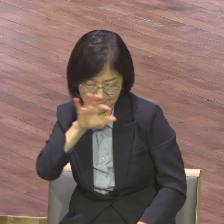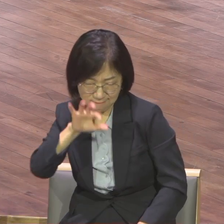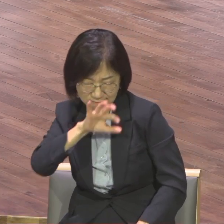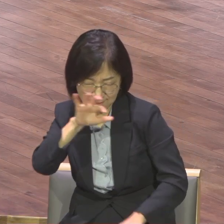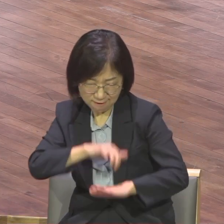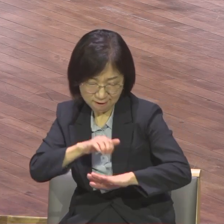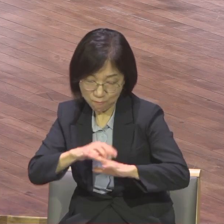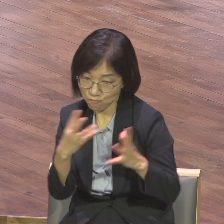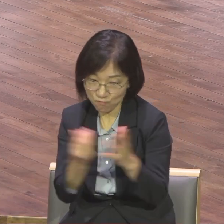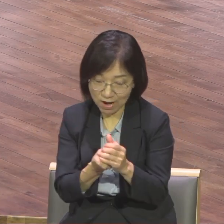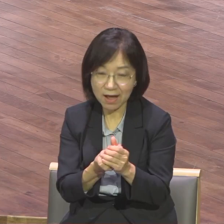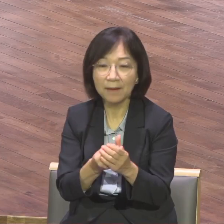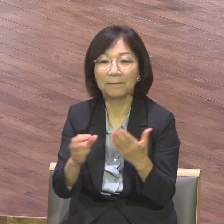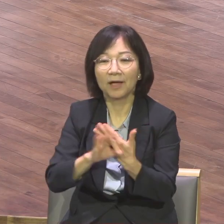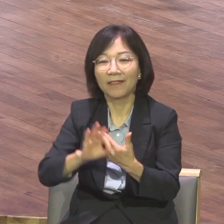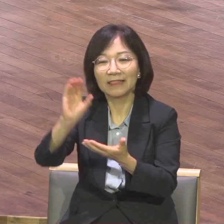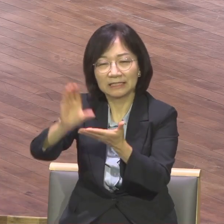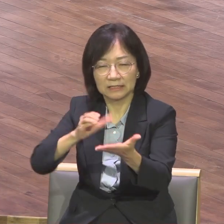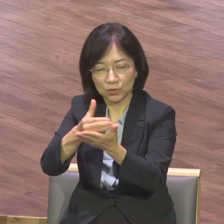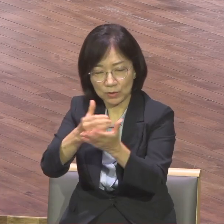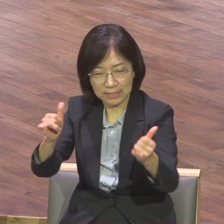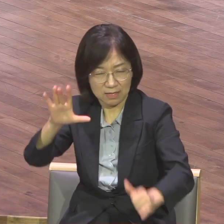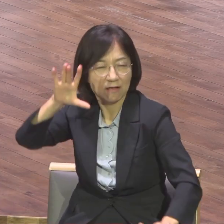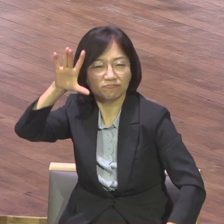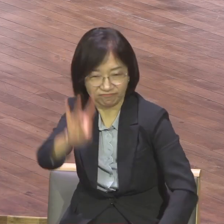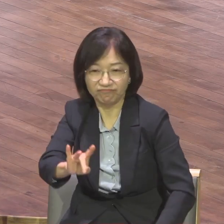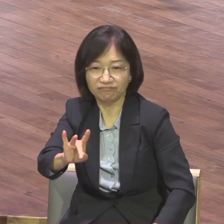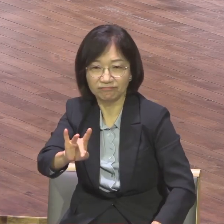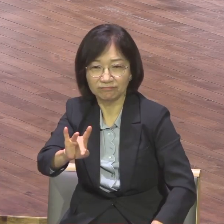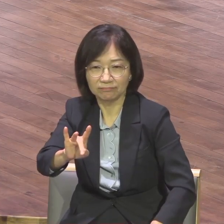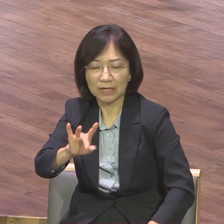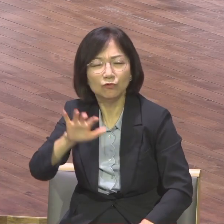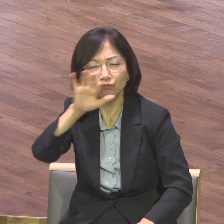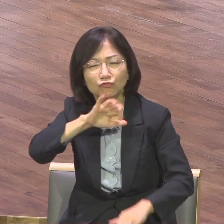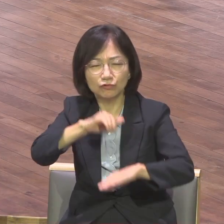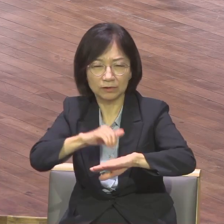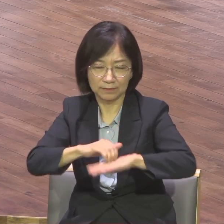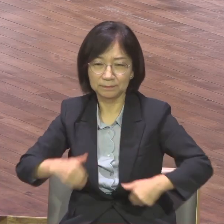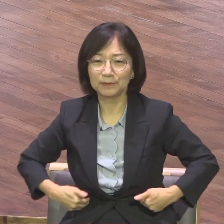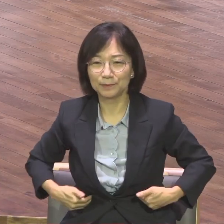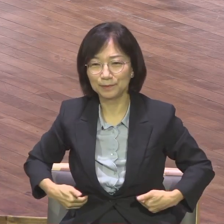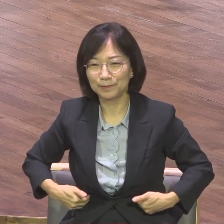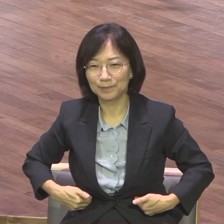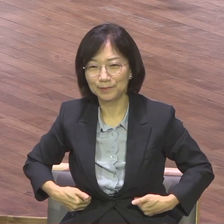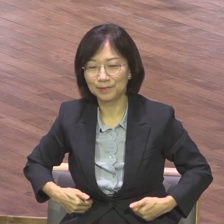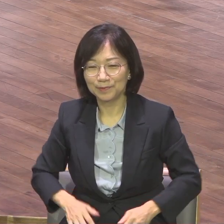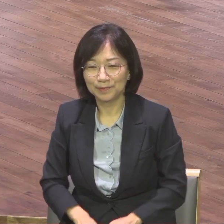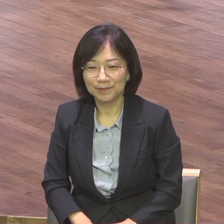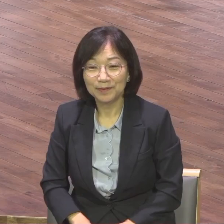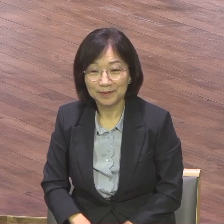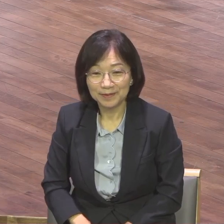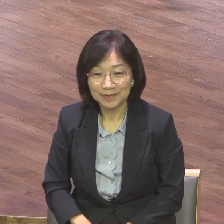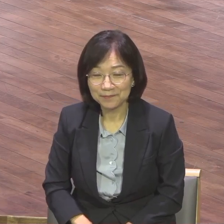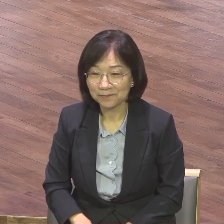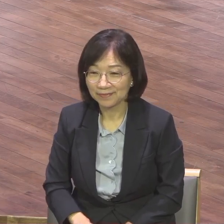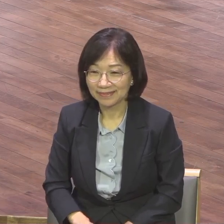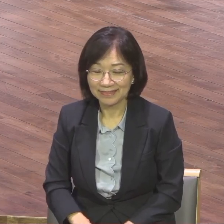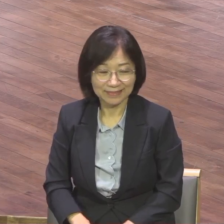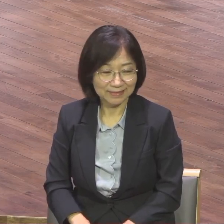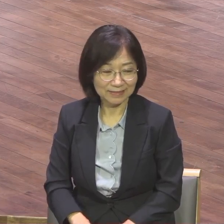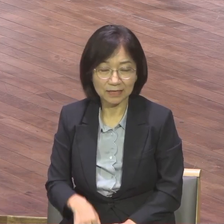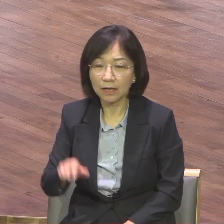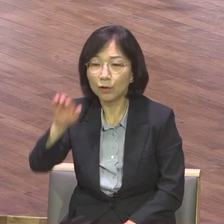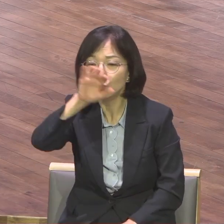뭐요? 그리스도인다운 그리스도인이에요. 훈련된 제자. 그러니까 훈련 받으라.